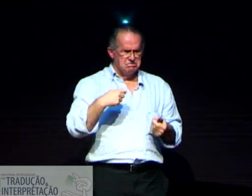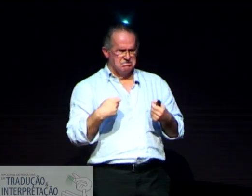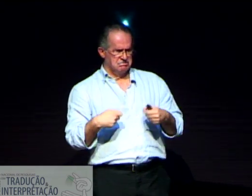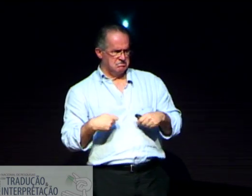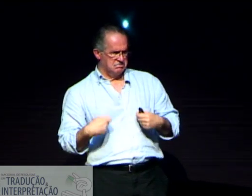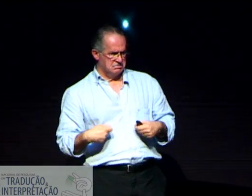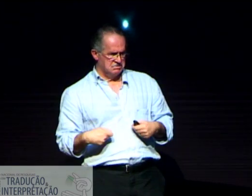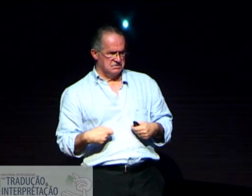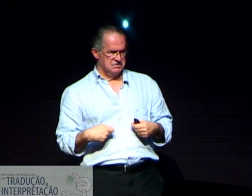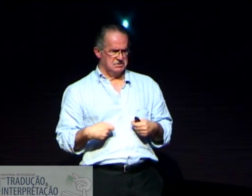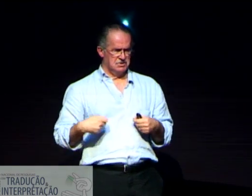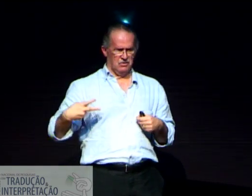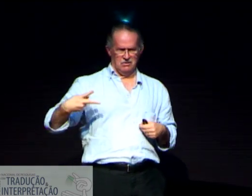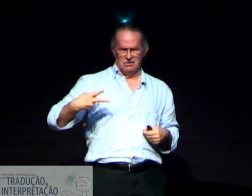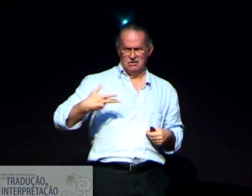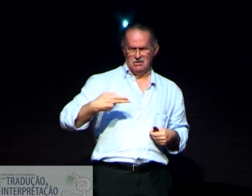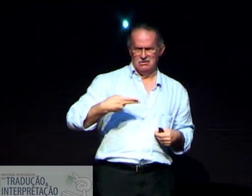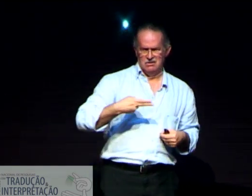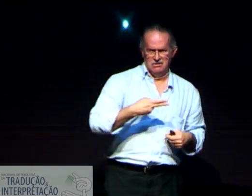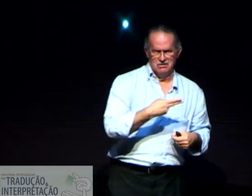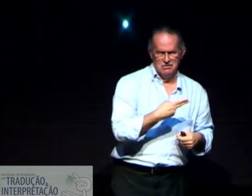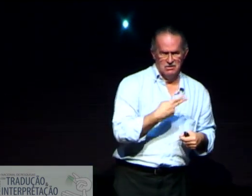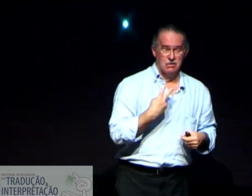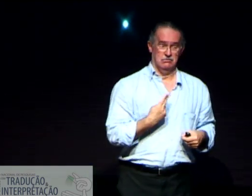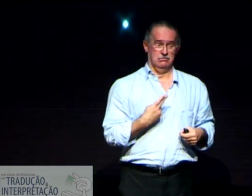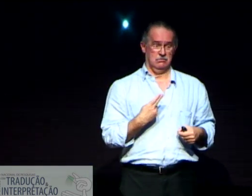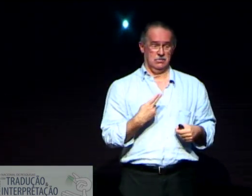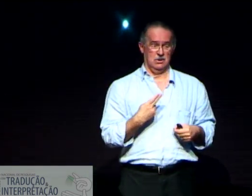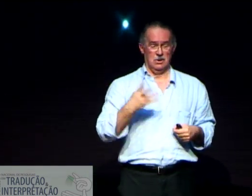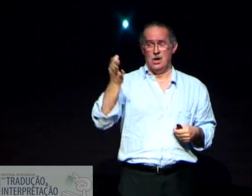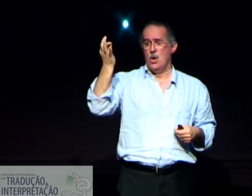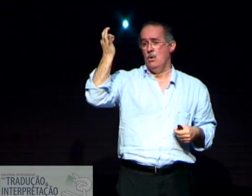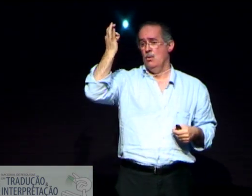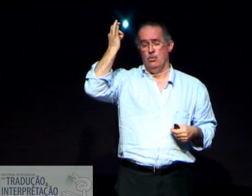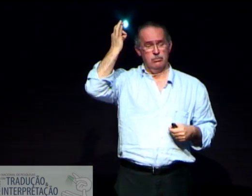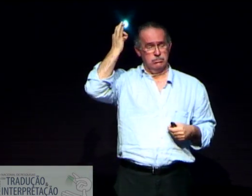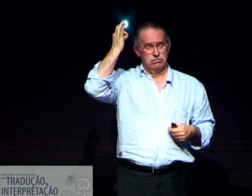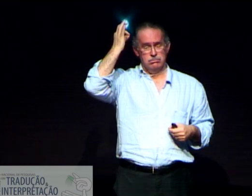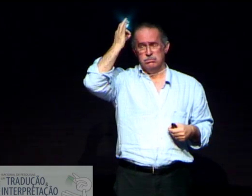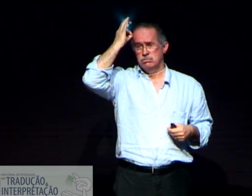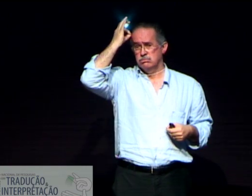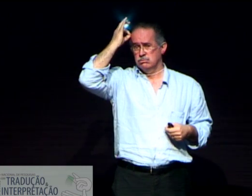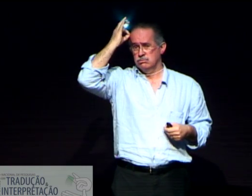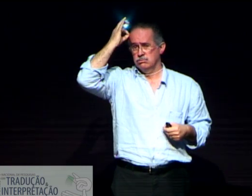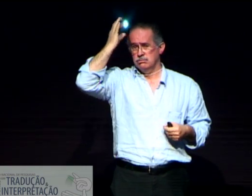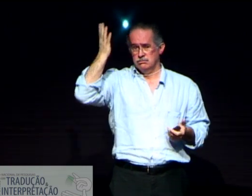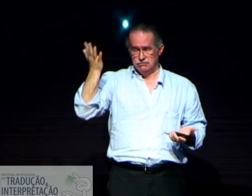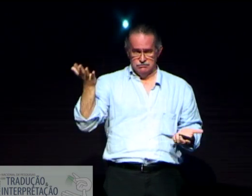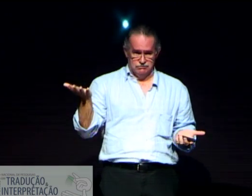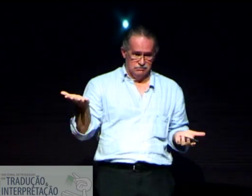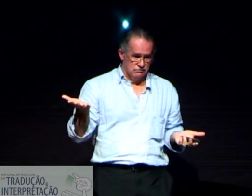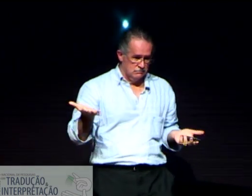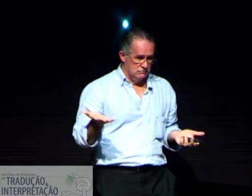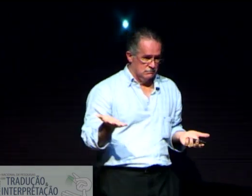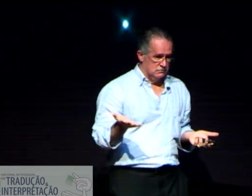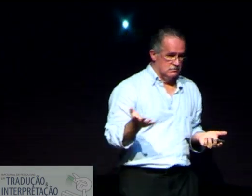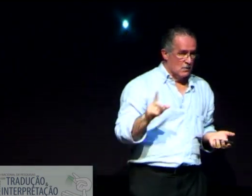Ele diz difícil, preciso, tesoura, o cabelo, um cabelo.